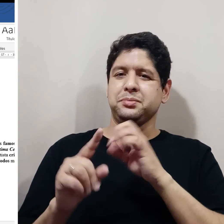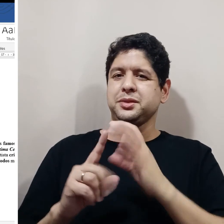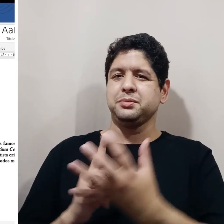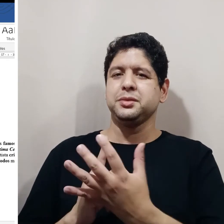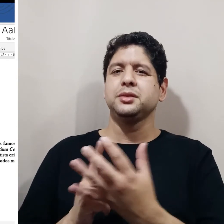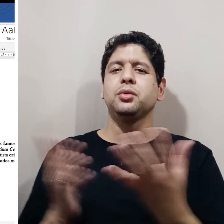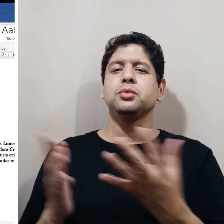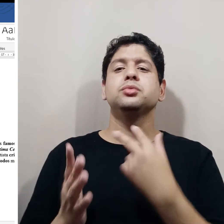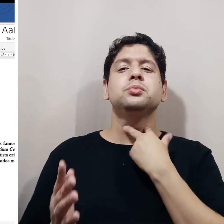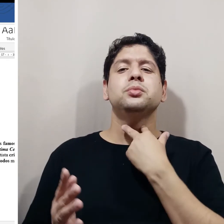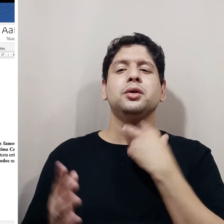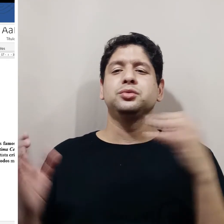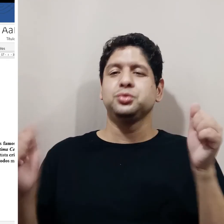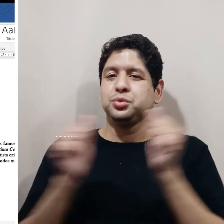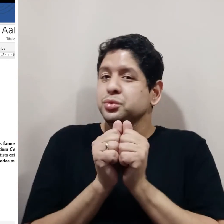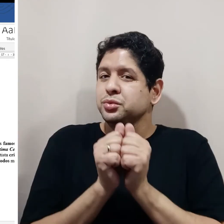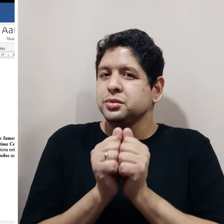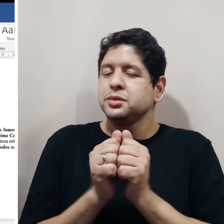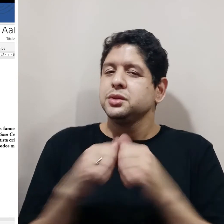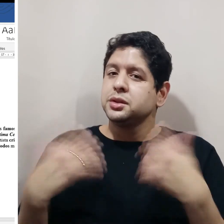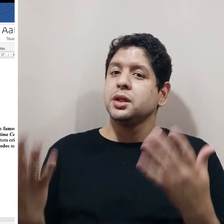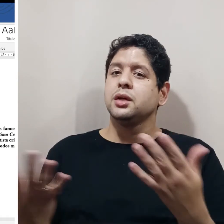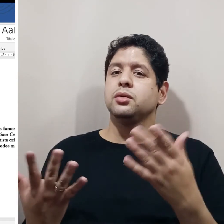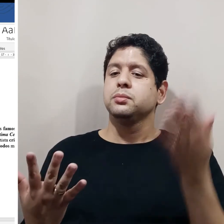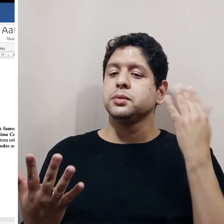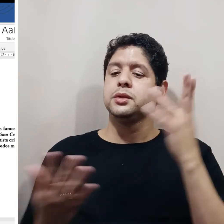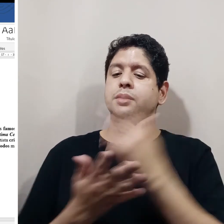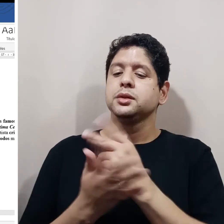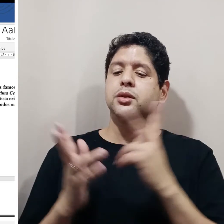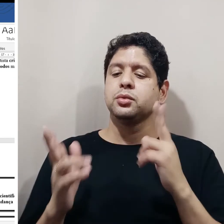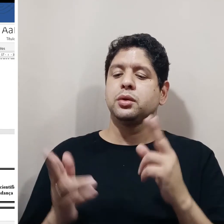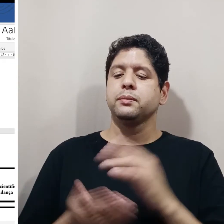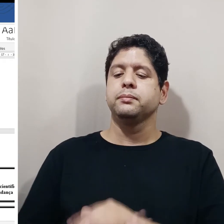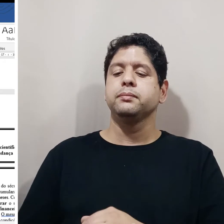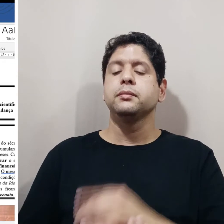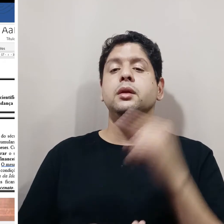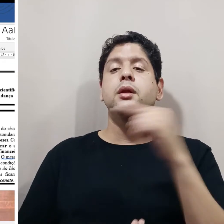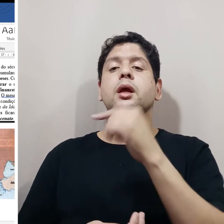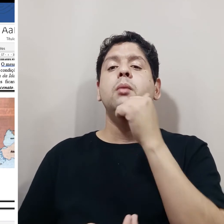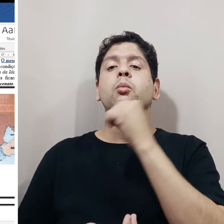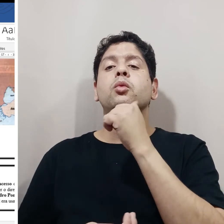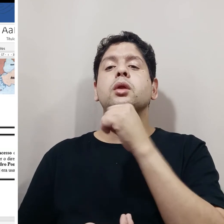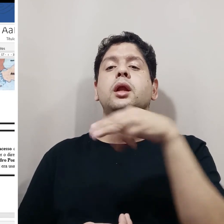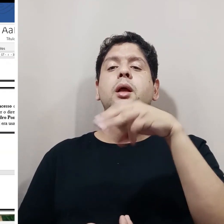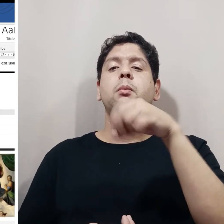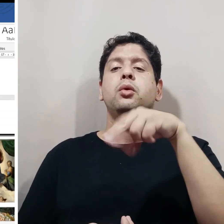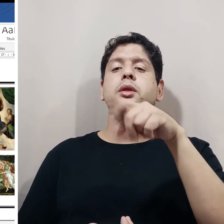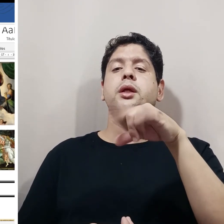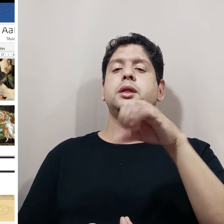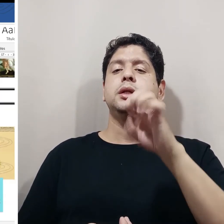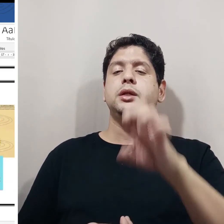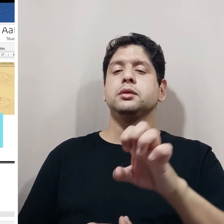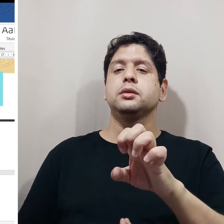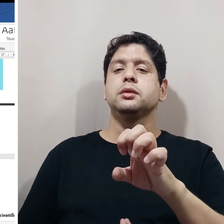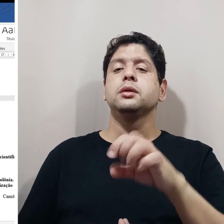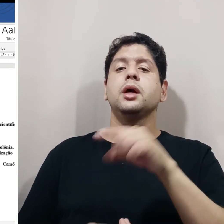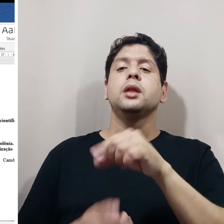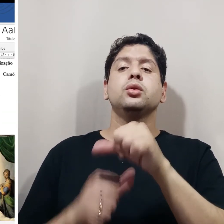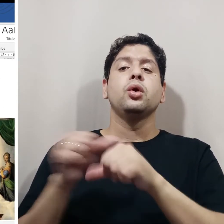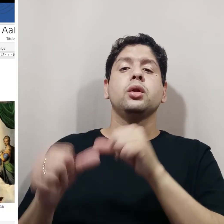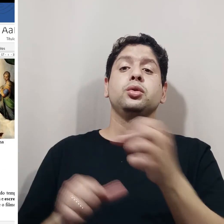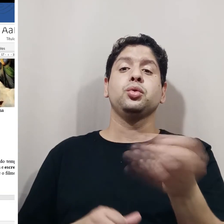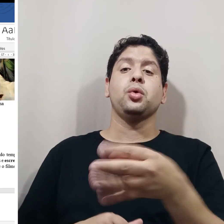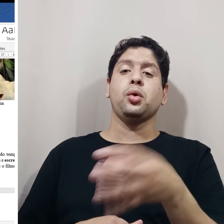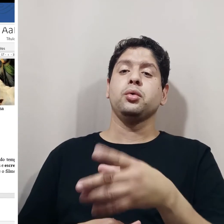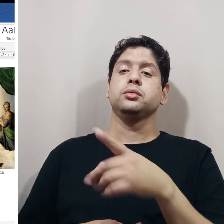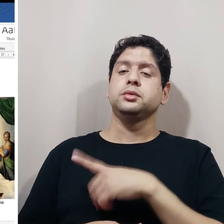para colocar como se fosse esse quadro nos tempos de hoje, né, nos tempos da pandemia da Covid.